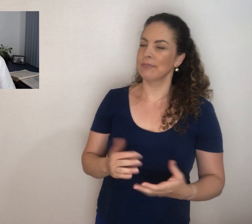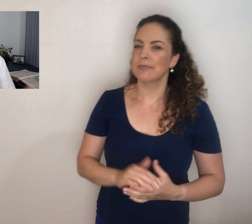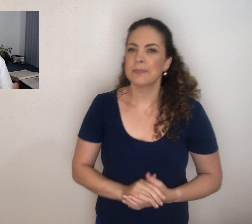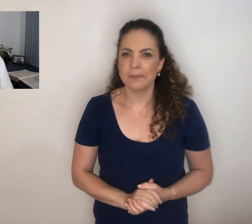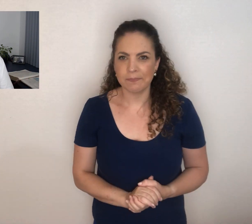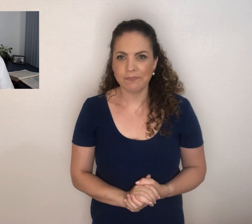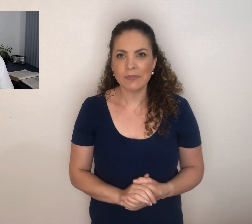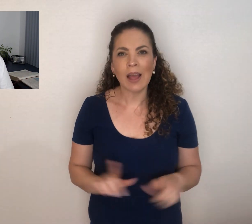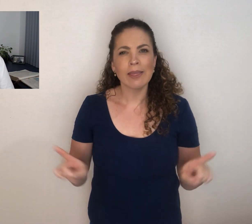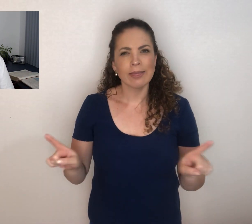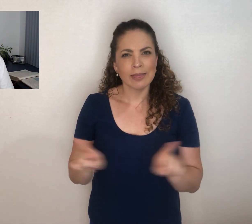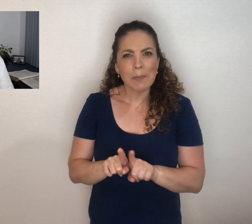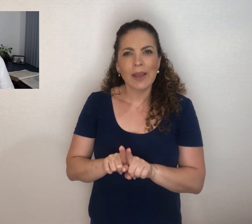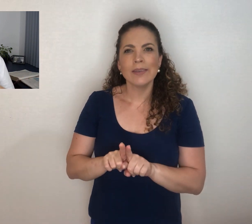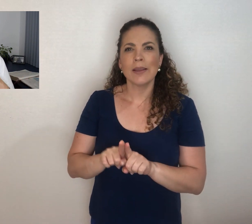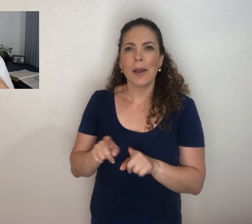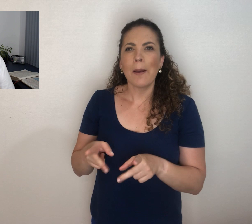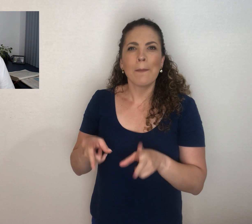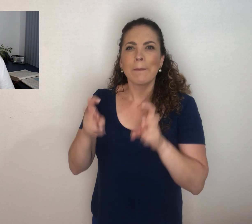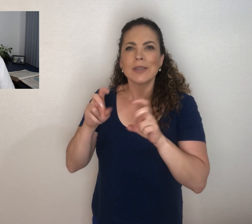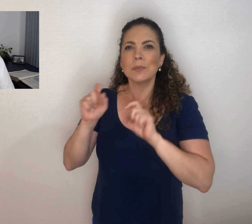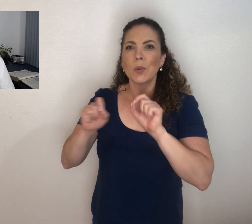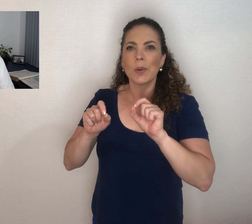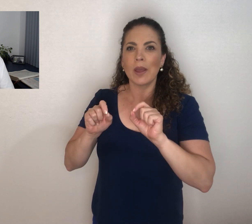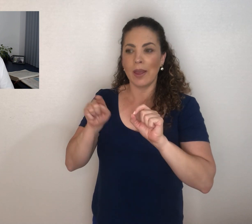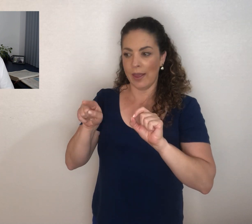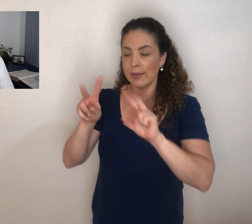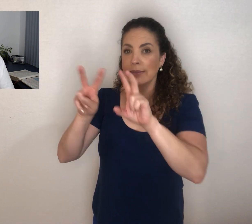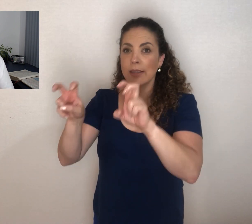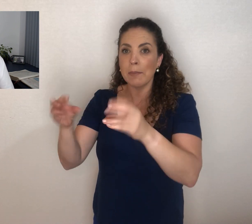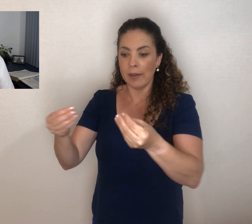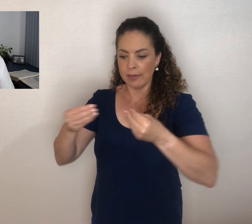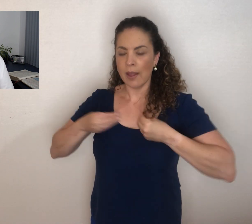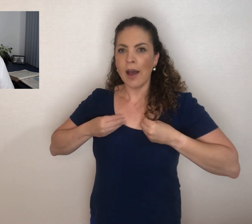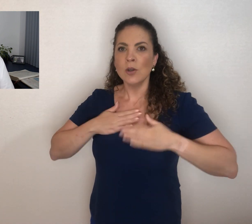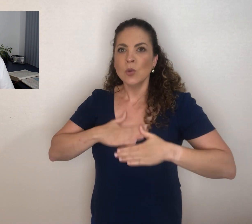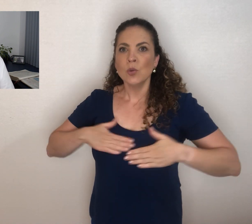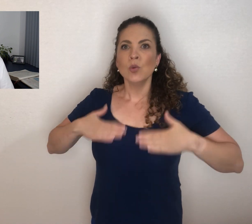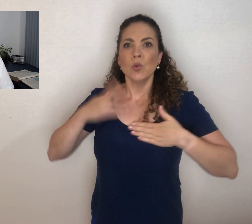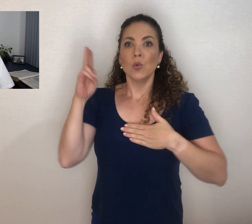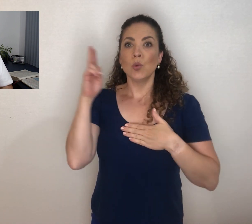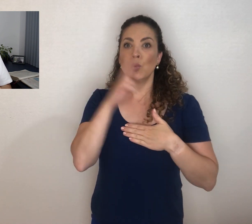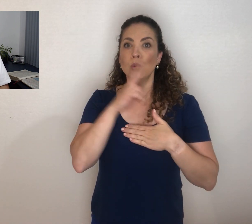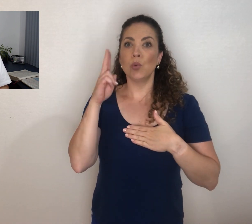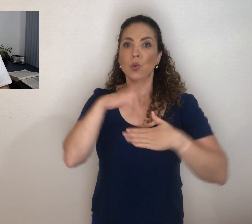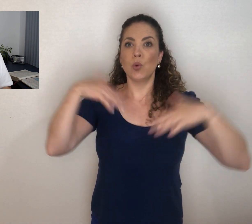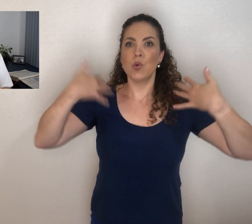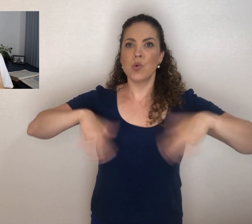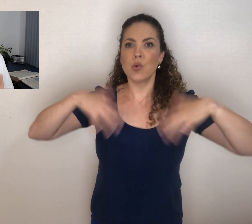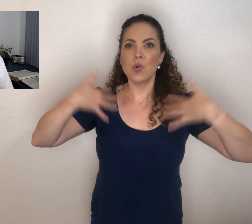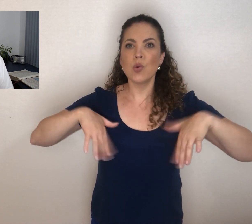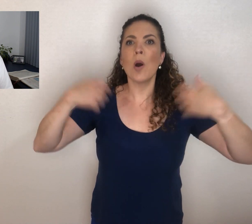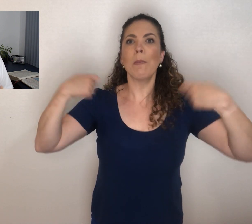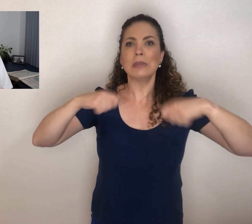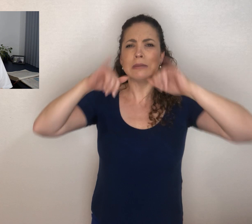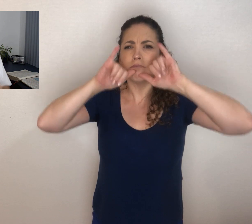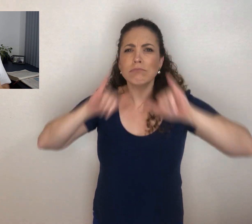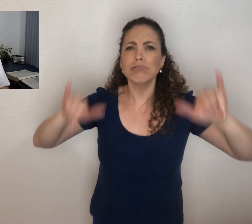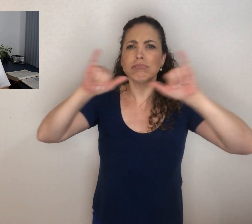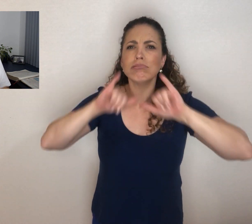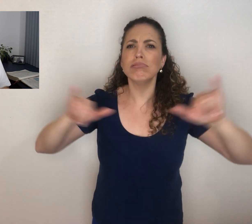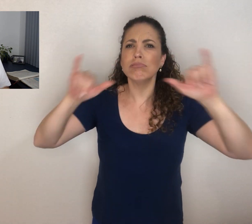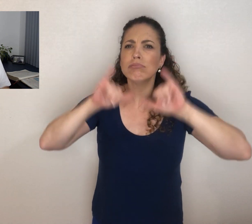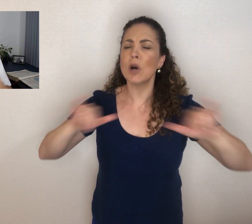esse ensino ele traz senso de urgência para servirmos ao Senhor. Ele completa